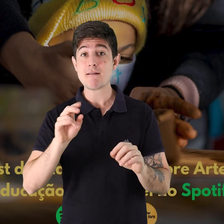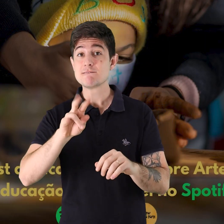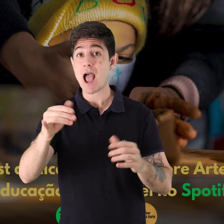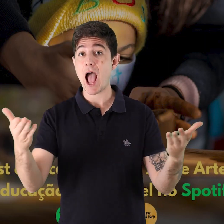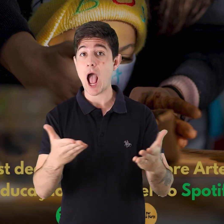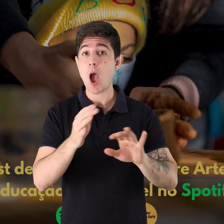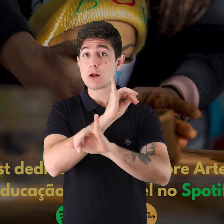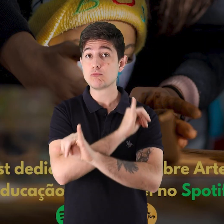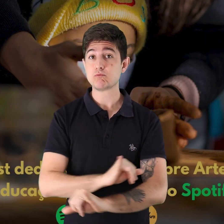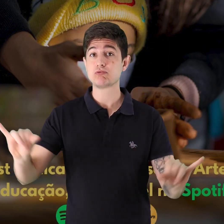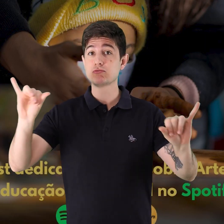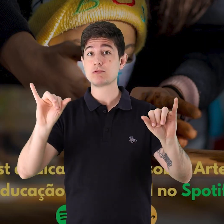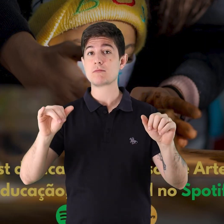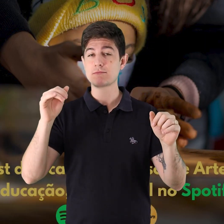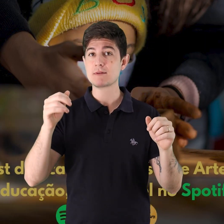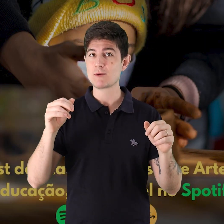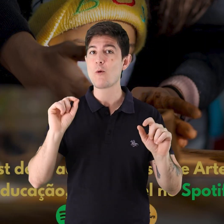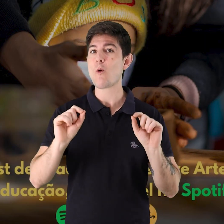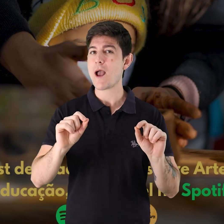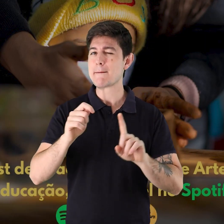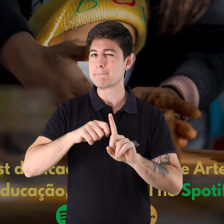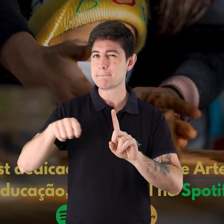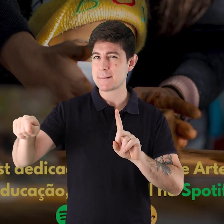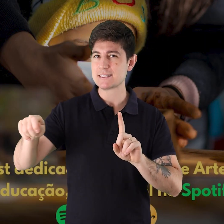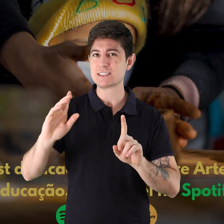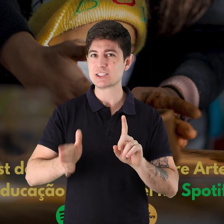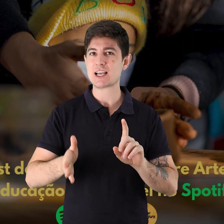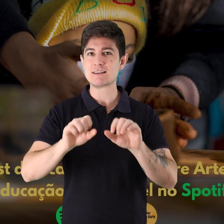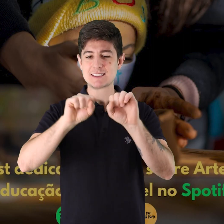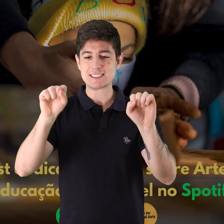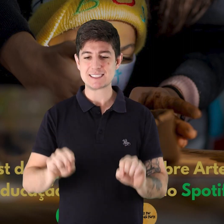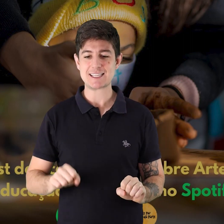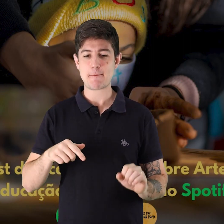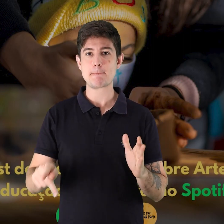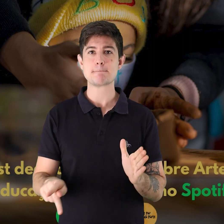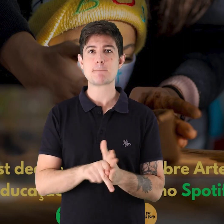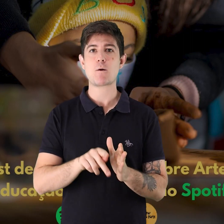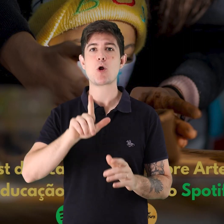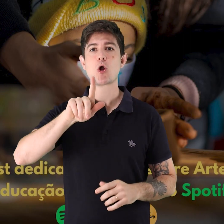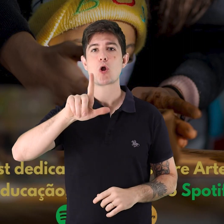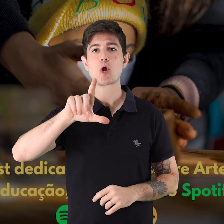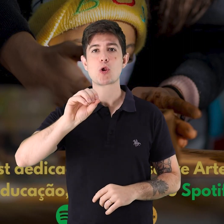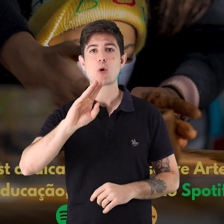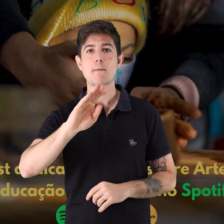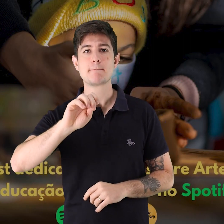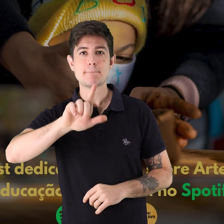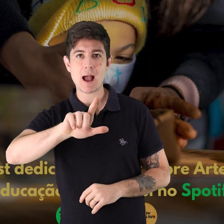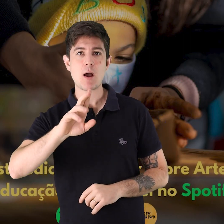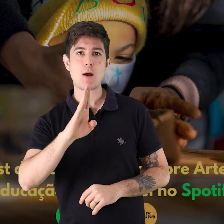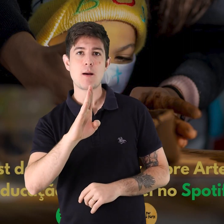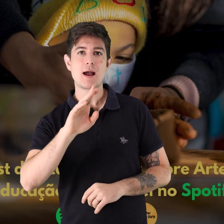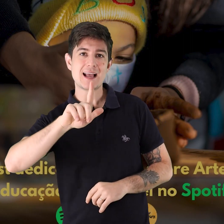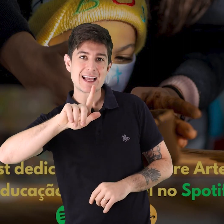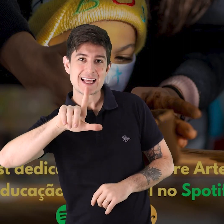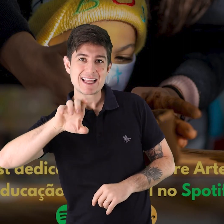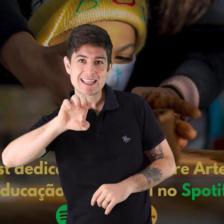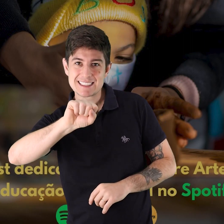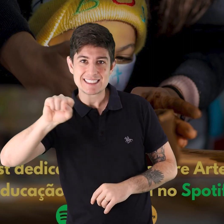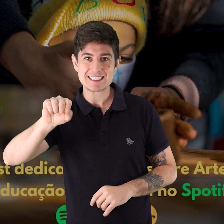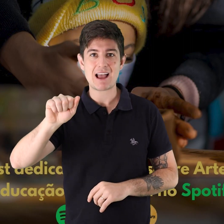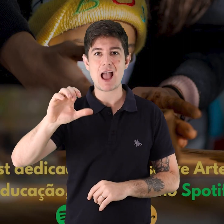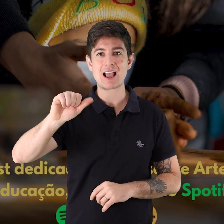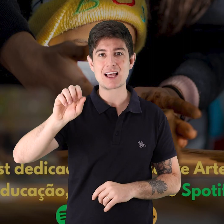deve lançar agora e nos próximos meses, tá? Mas já está no ar a plataforma, que é a Global Bliss Academy. O